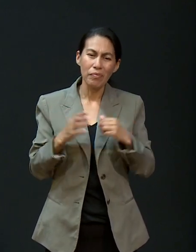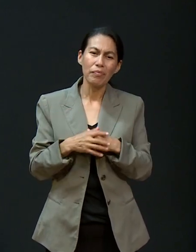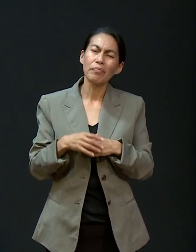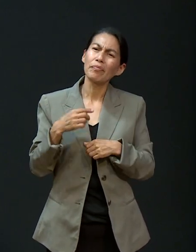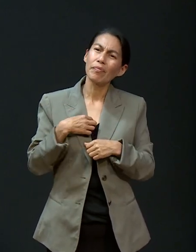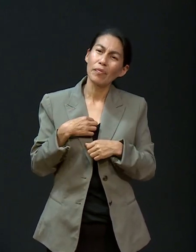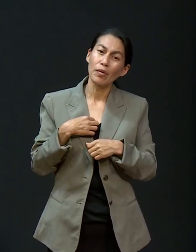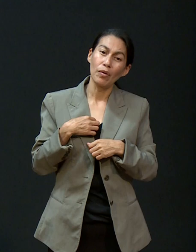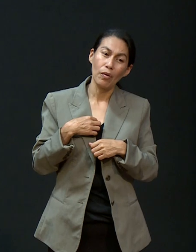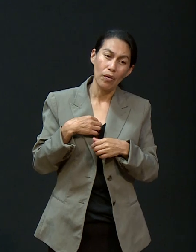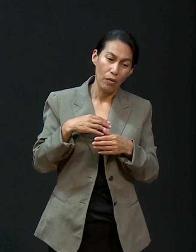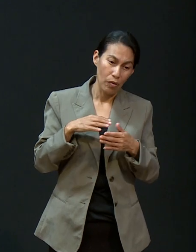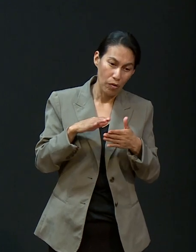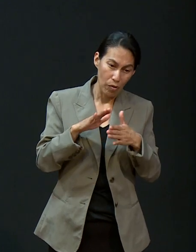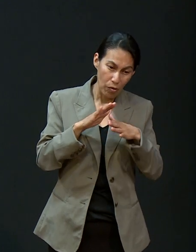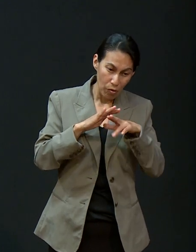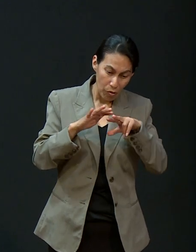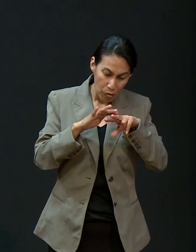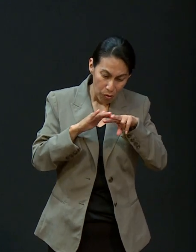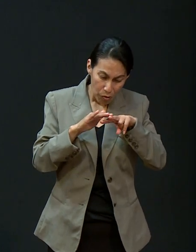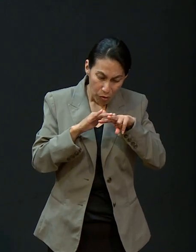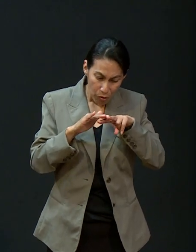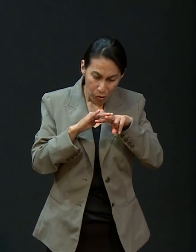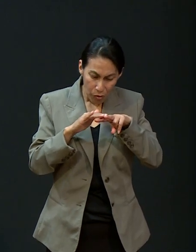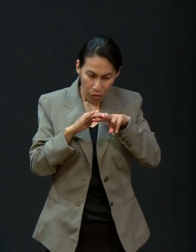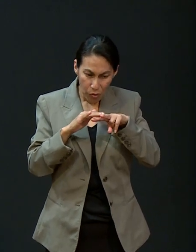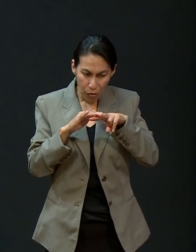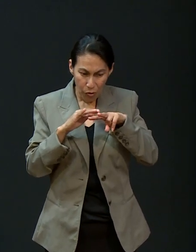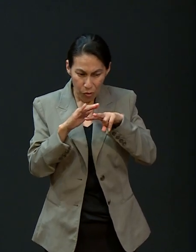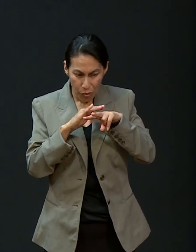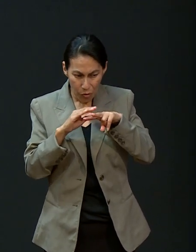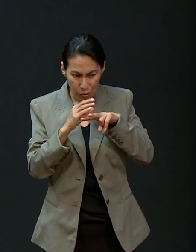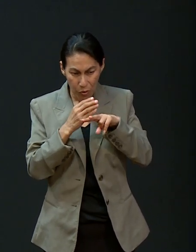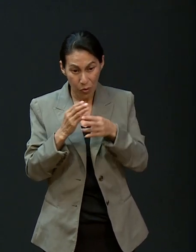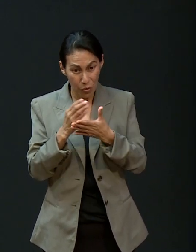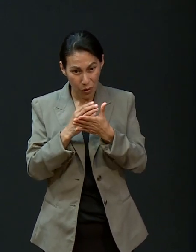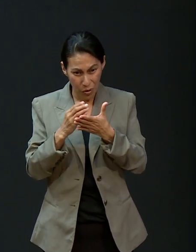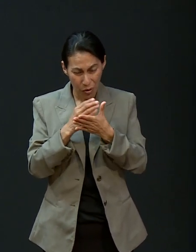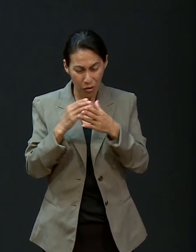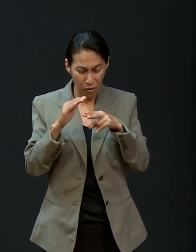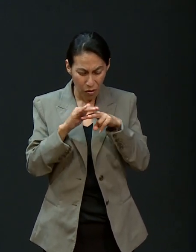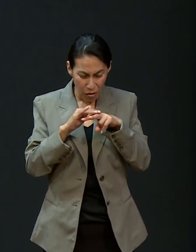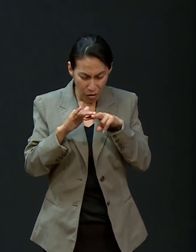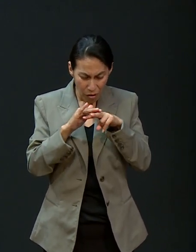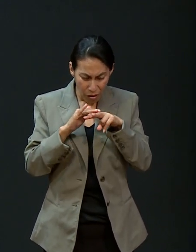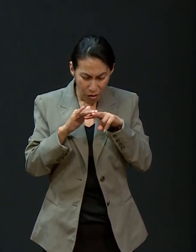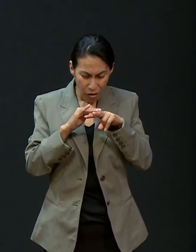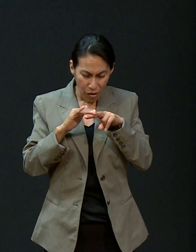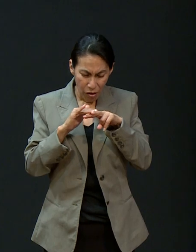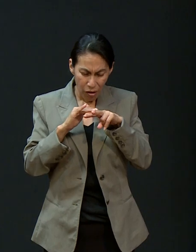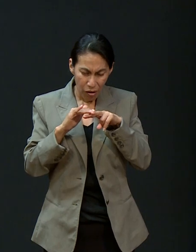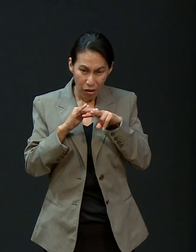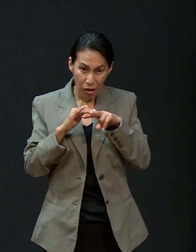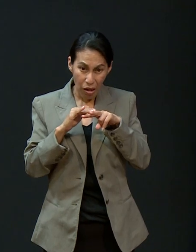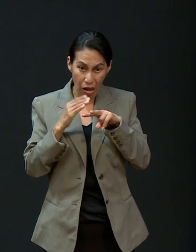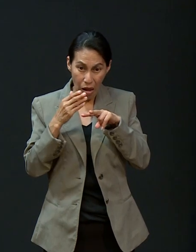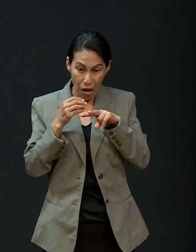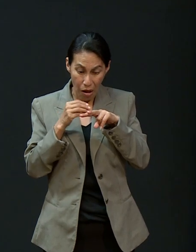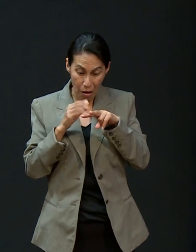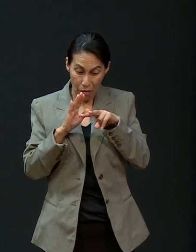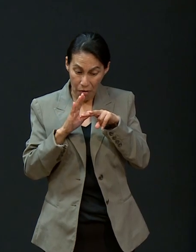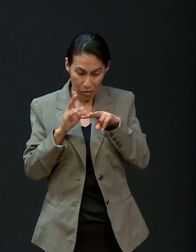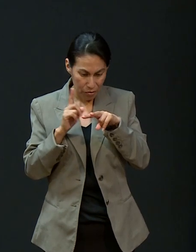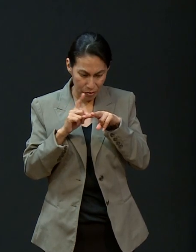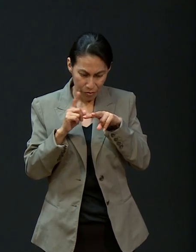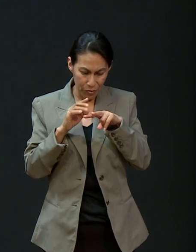y oraba y pedía a Dios, por favor, que no abra, porque tenía un puntito negro y no debía de abrir, porque si